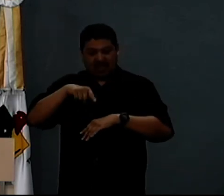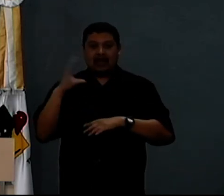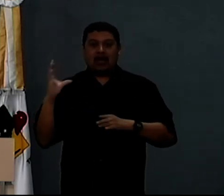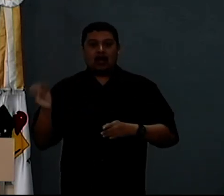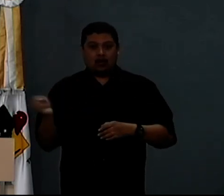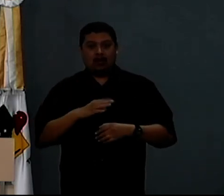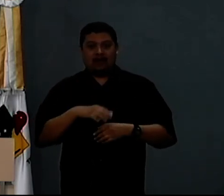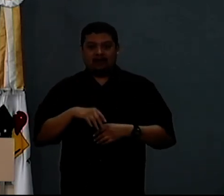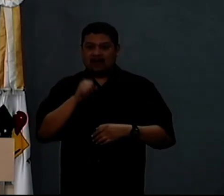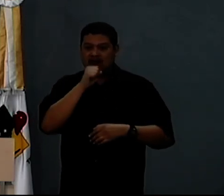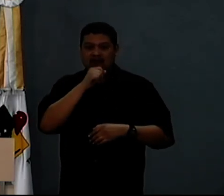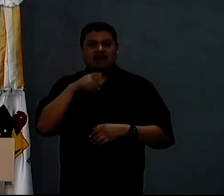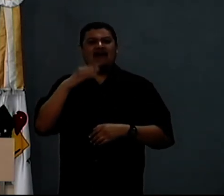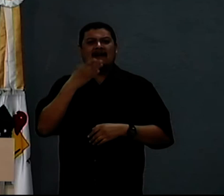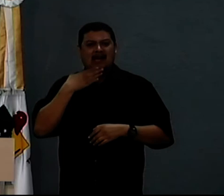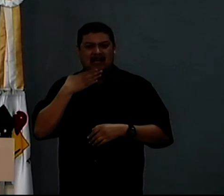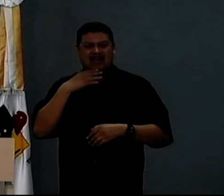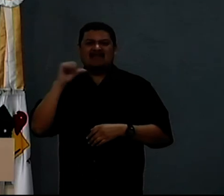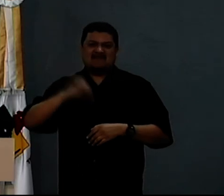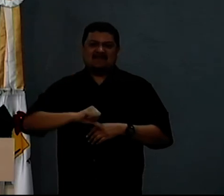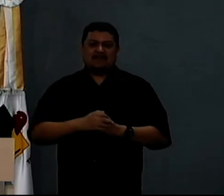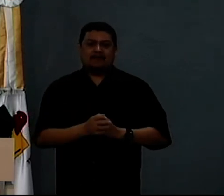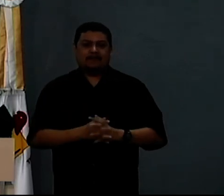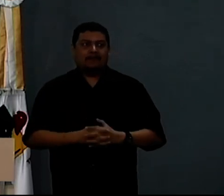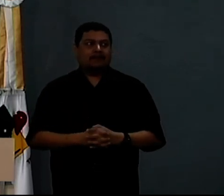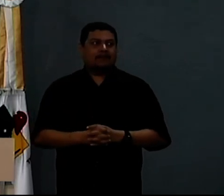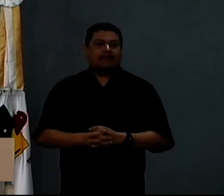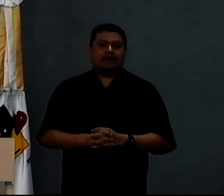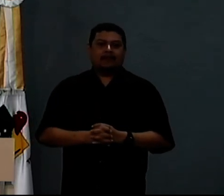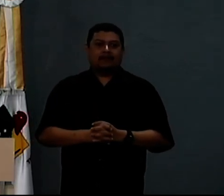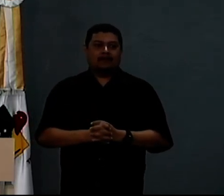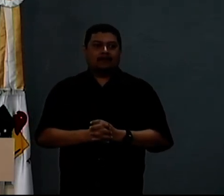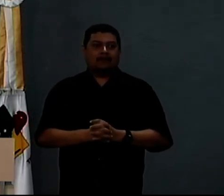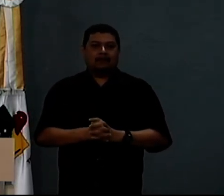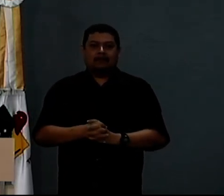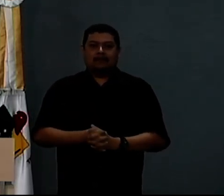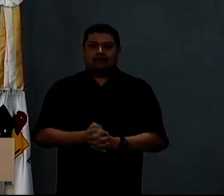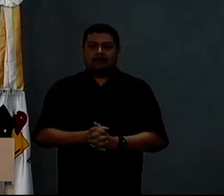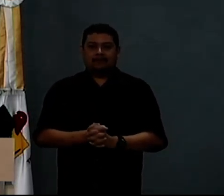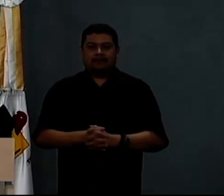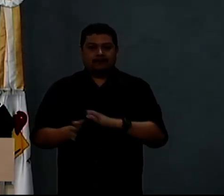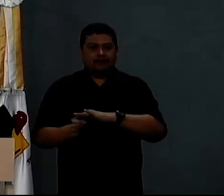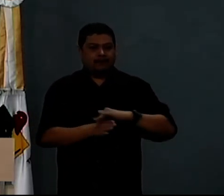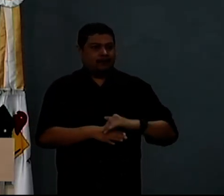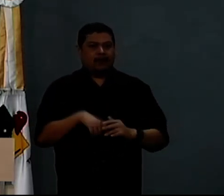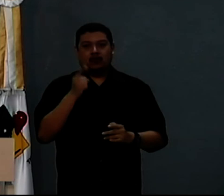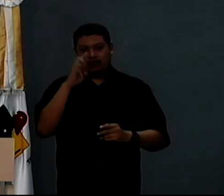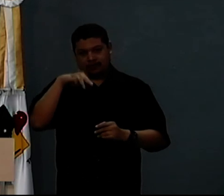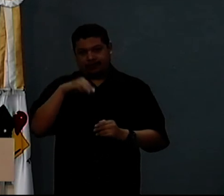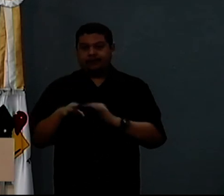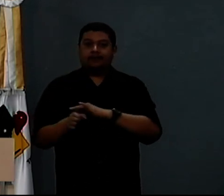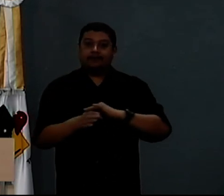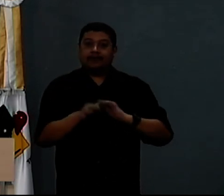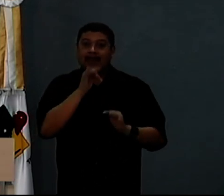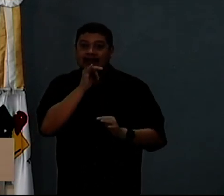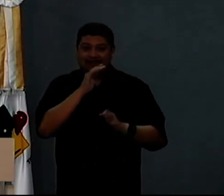Vereador, oi. O seu tempo terminou, eu vou conceder mais um minuto para Vossa Excelência. Eu agradeço, presidente. Aí quando você chega